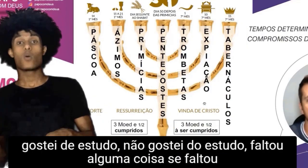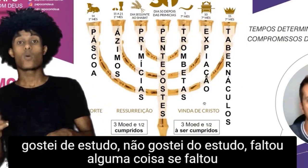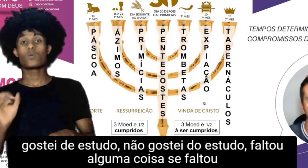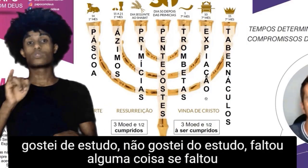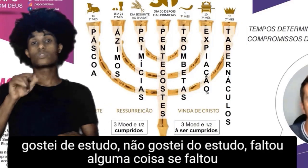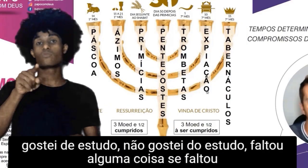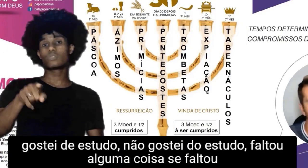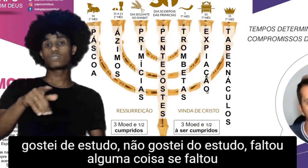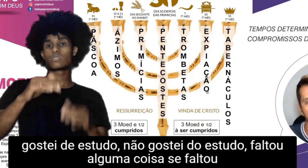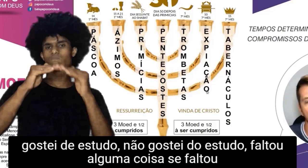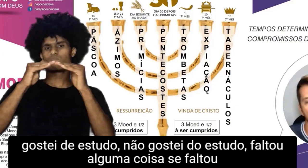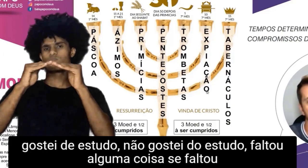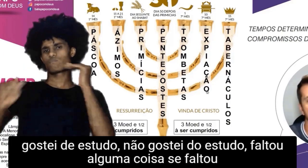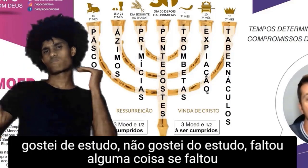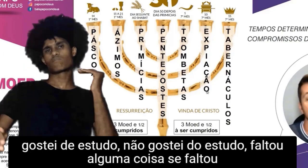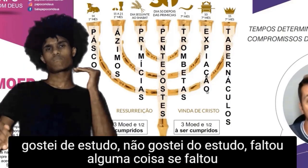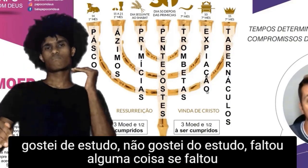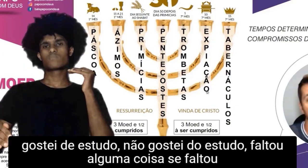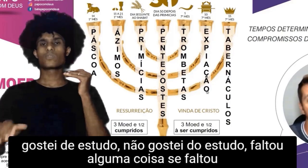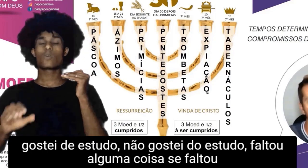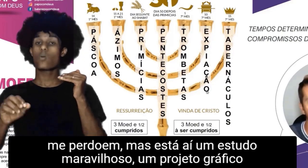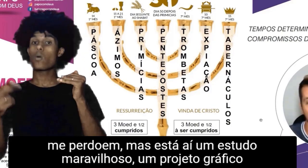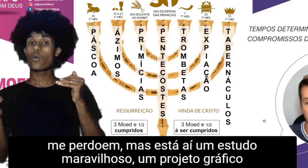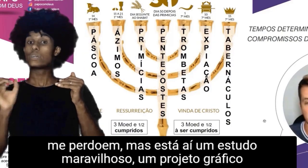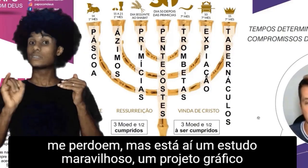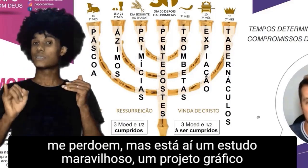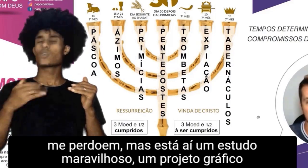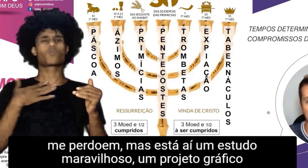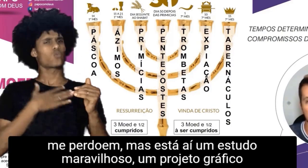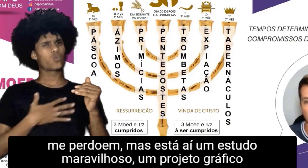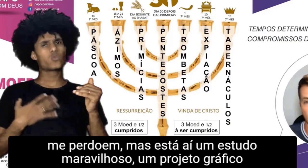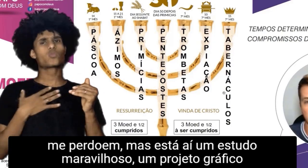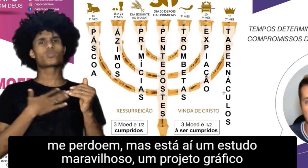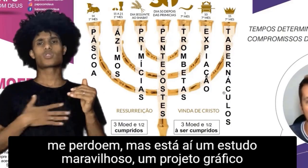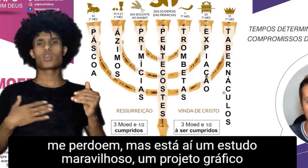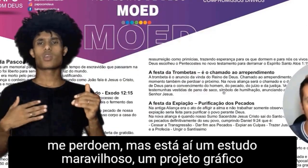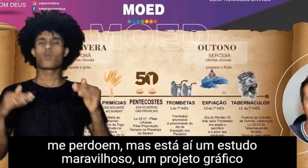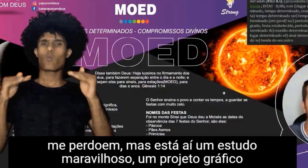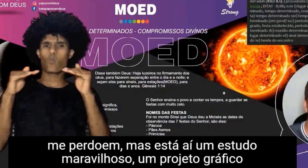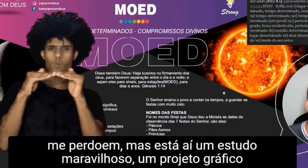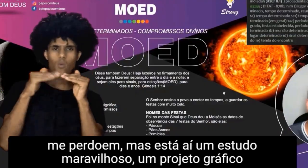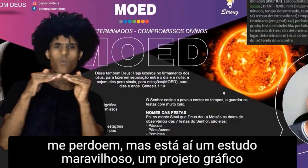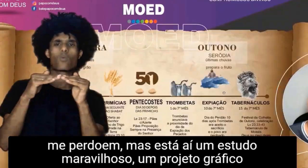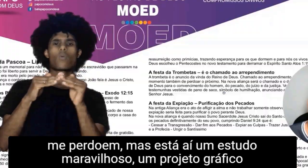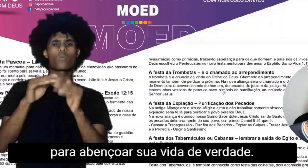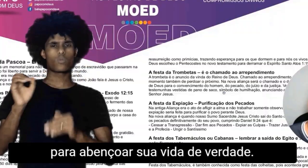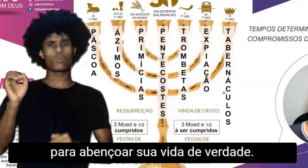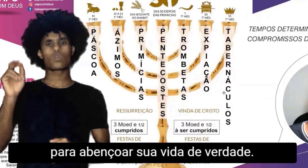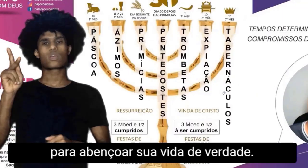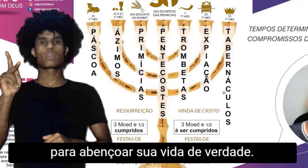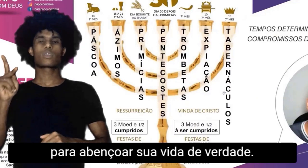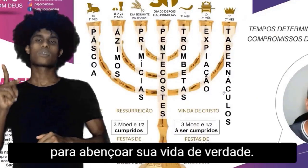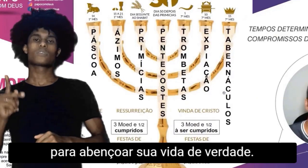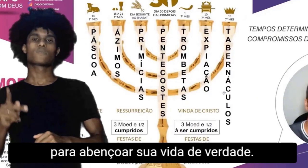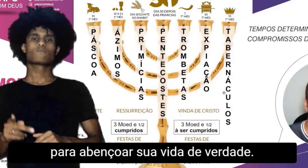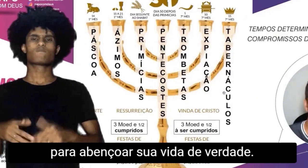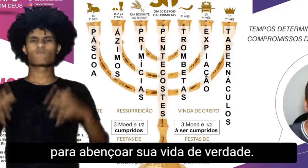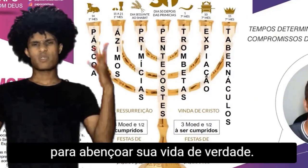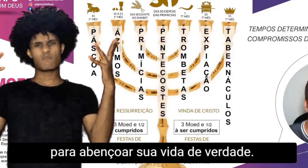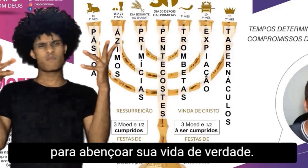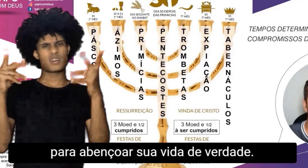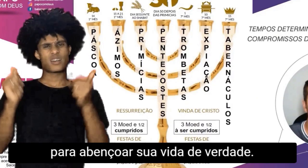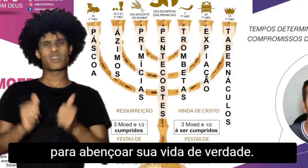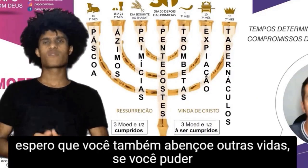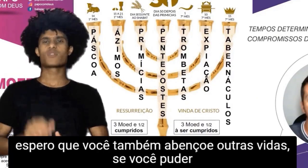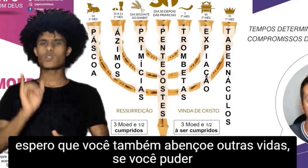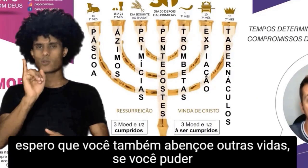não gostei do estudo, faltou alguma coisa. Se faltou, me perdoem, mas tá aí um estudo maravilhoso, um projeto gráfico para abençoar a sua vida.